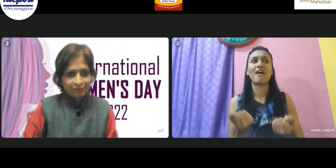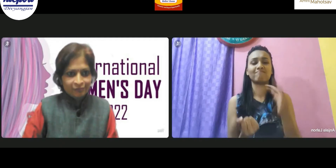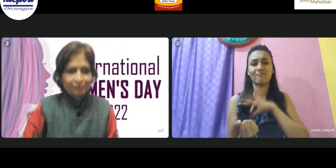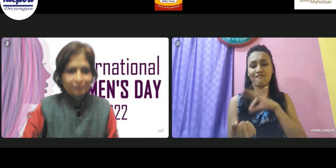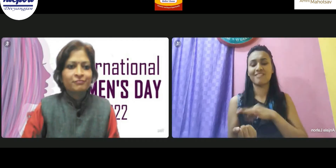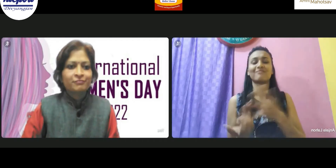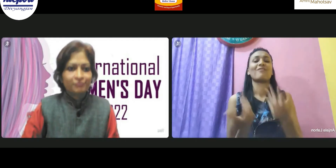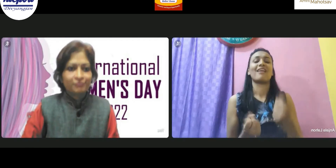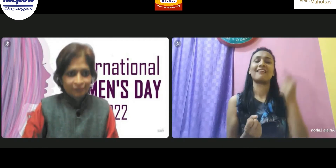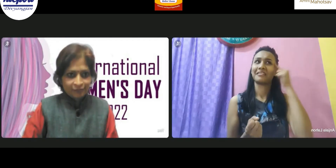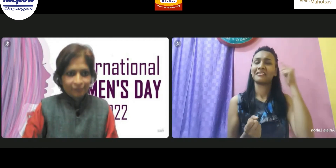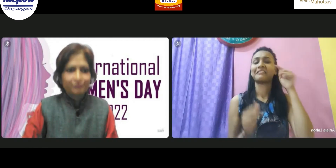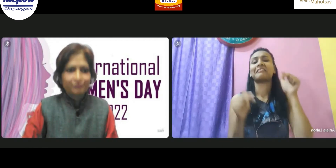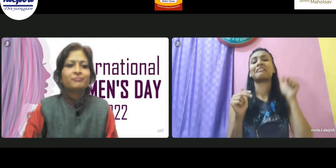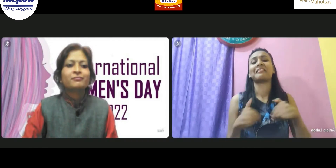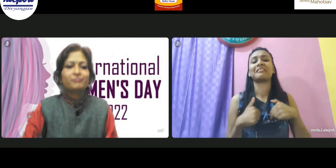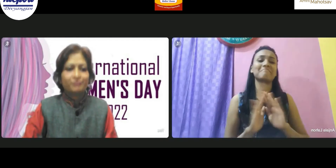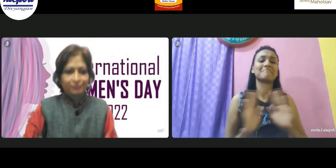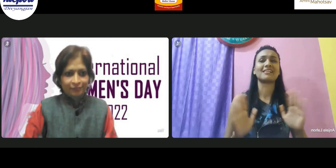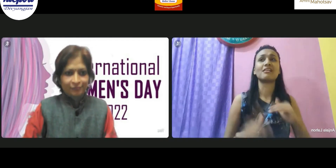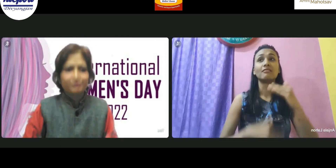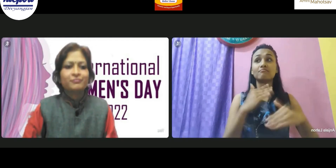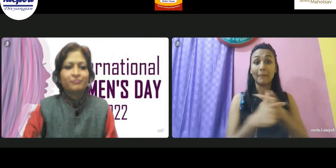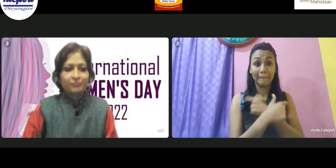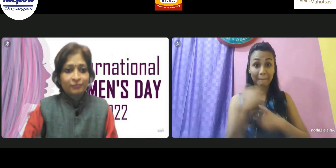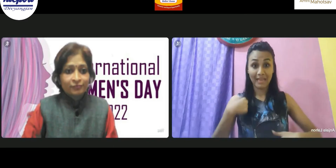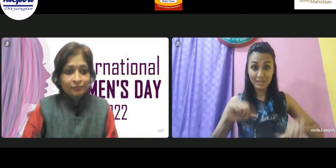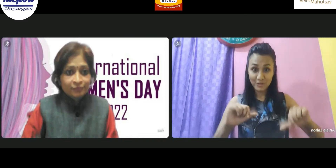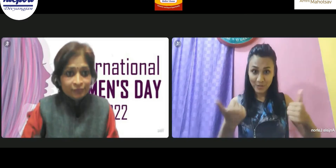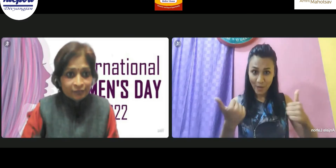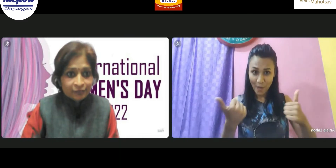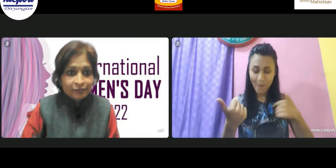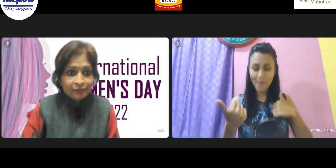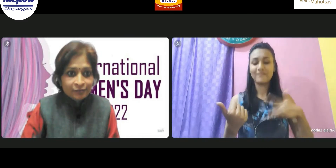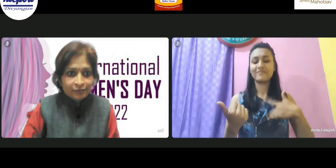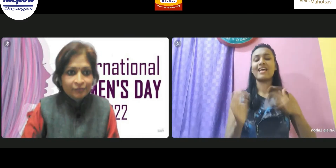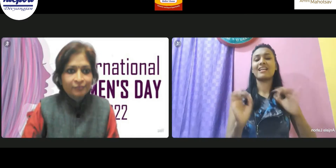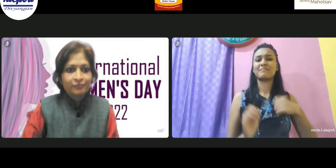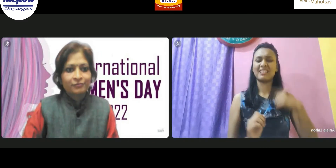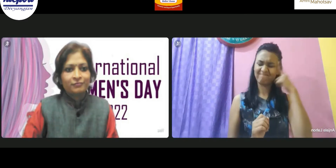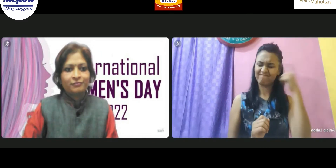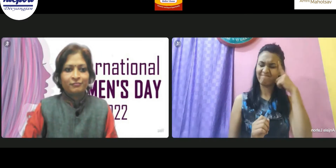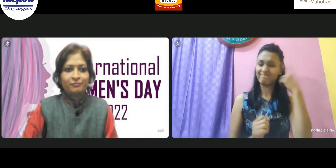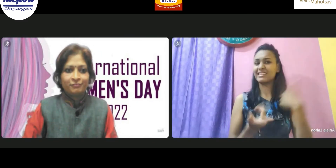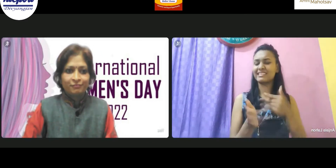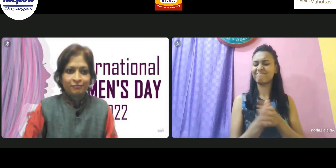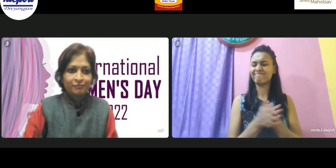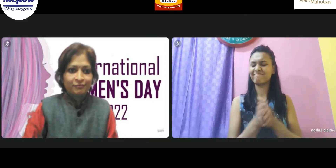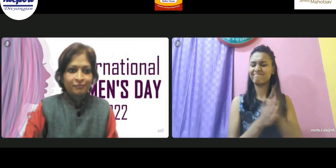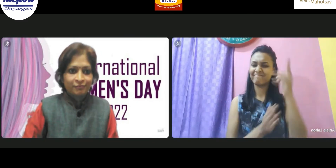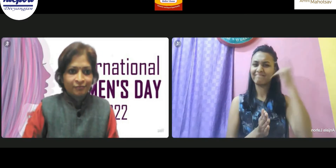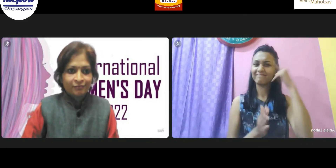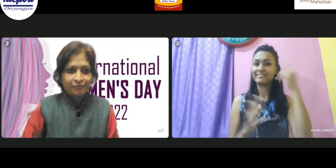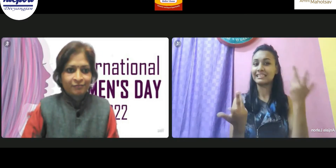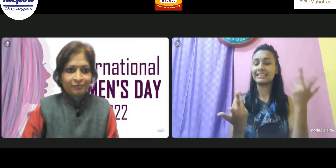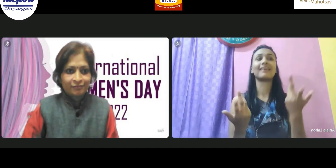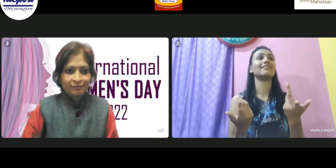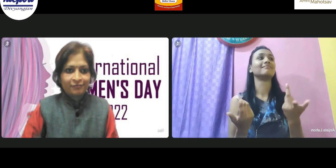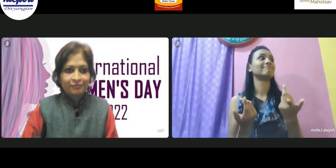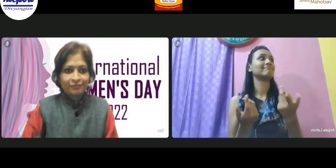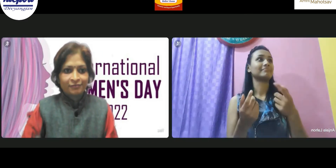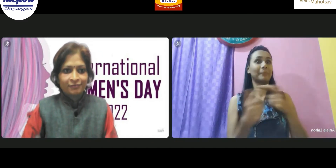क्योंकि जॉब करना भी बहुत ज़रूरी है, पैसे कमाना भी बहुत ज़रूरी है। और इस तरह के ब्यूटी पेजेंट